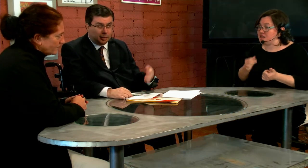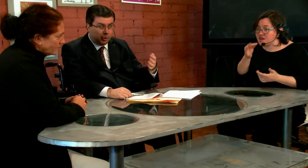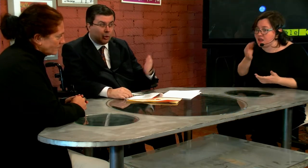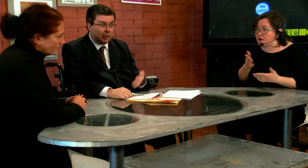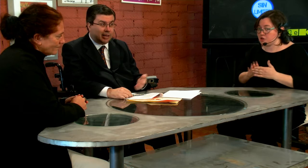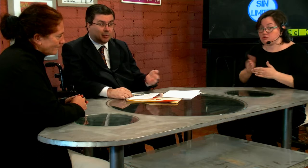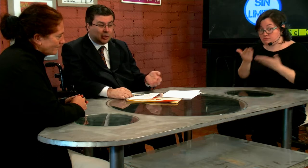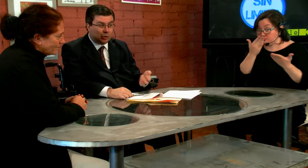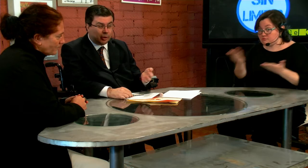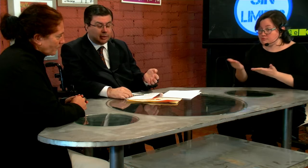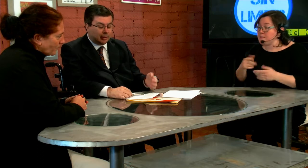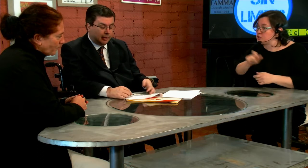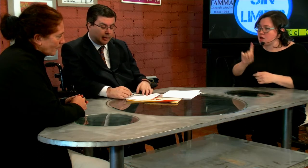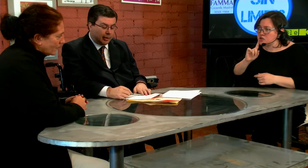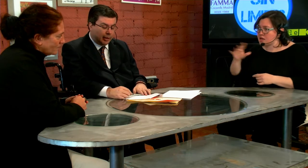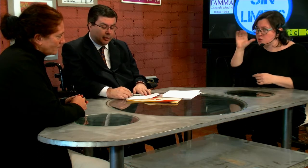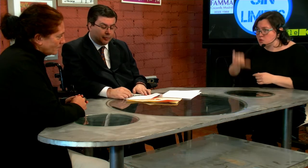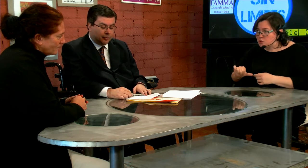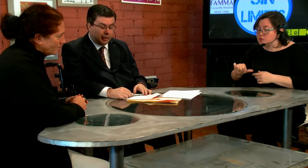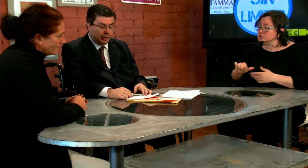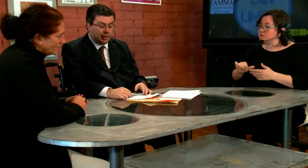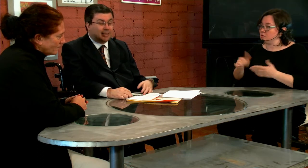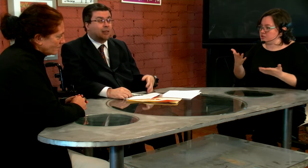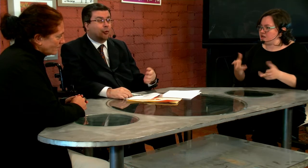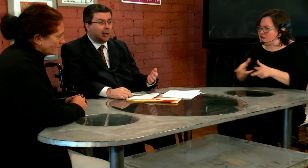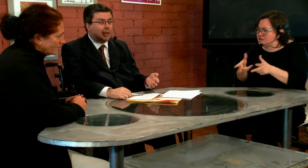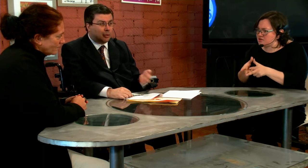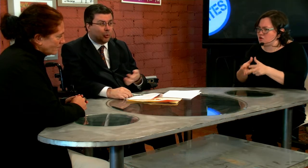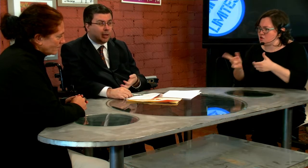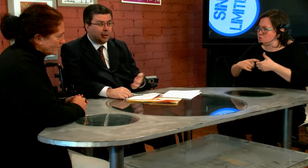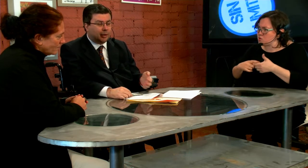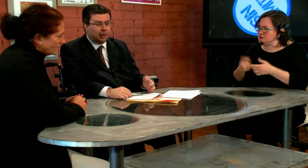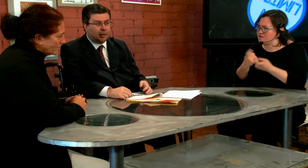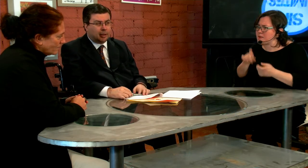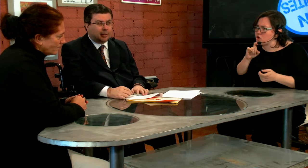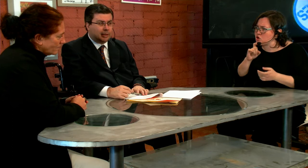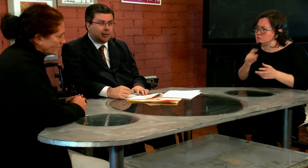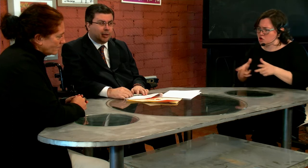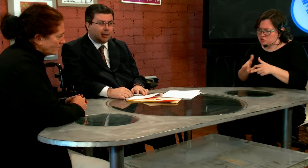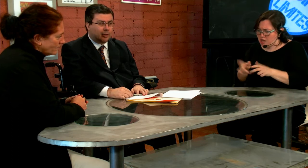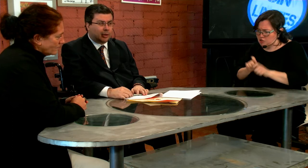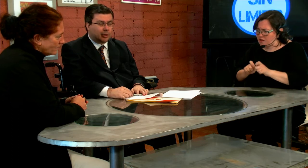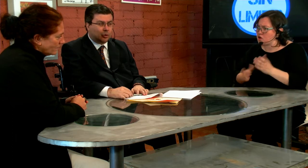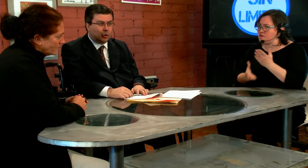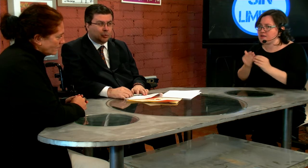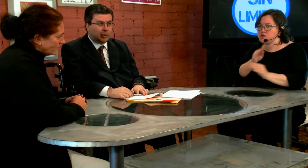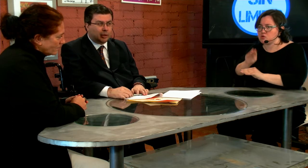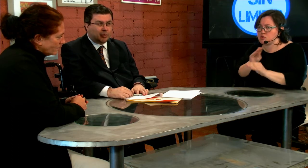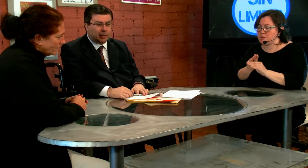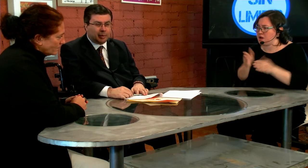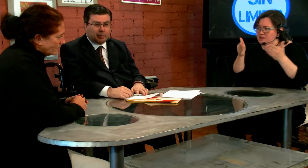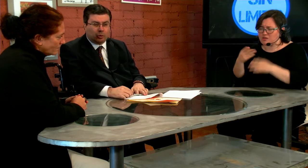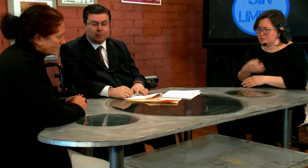Desde aquí invito a todas aquellas personas sordas que quieran estar informadas, lo pueden hacer a través de esta federación que desde luego les puede